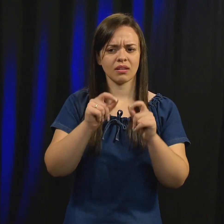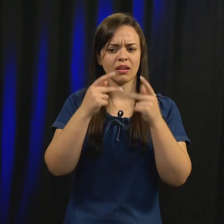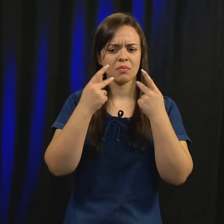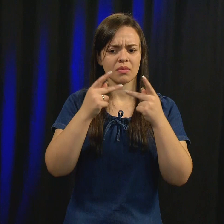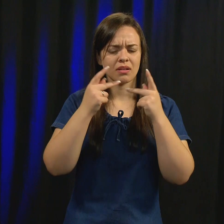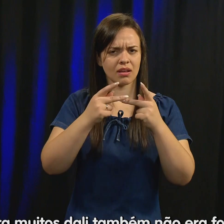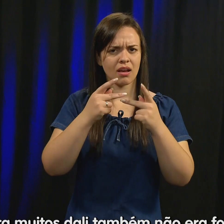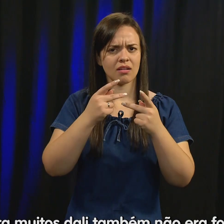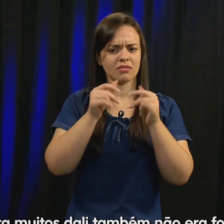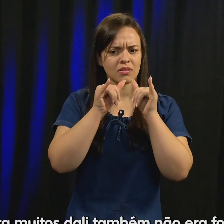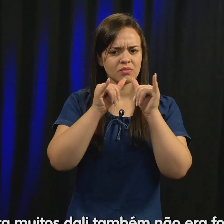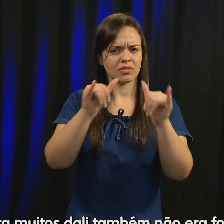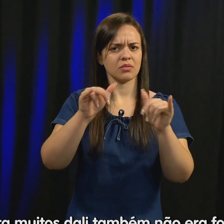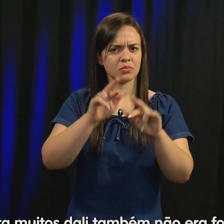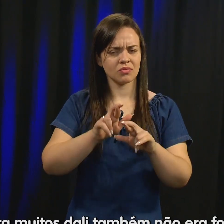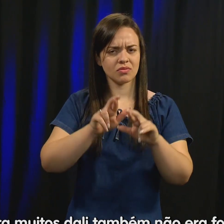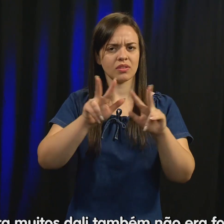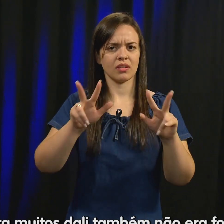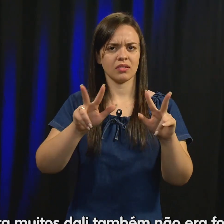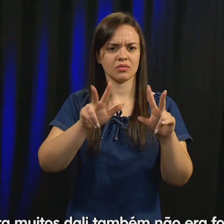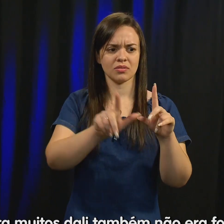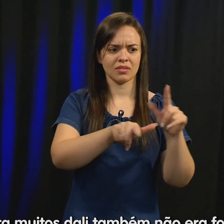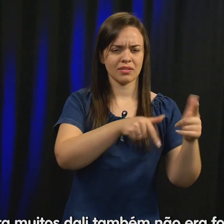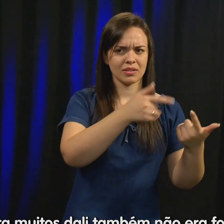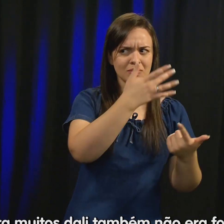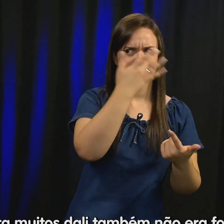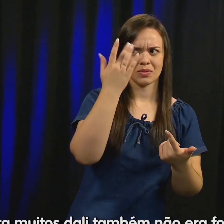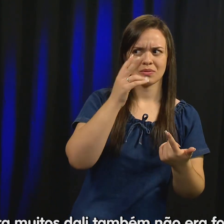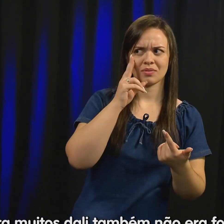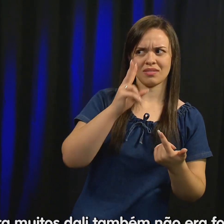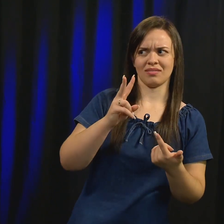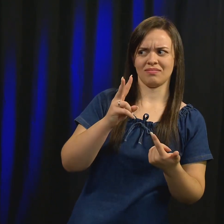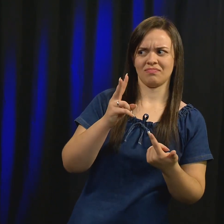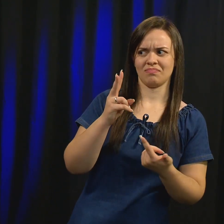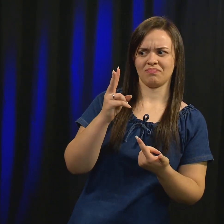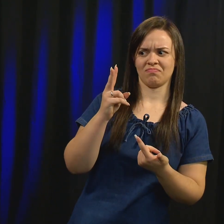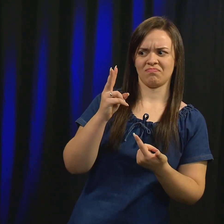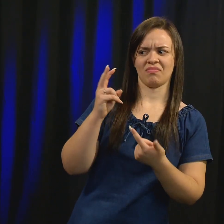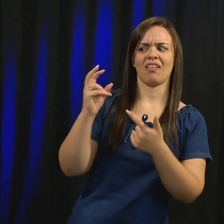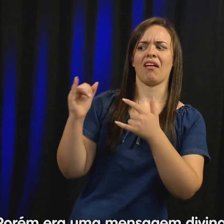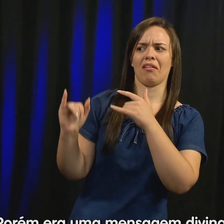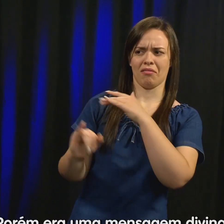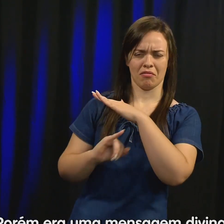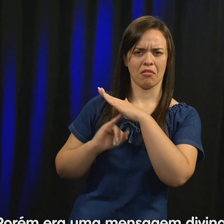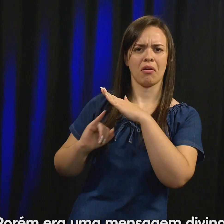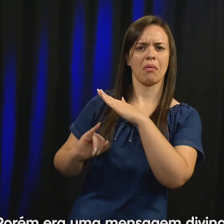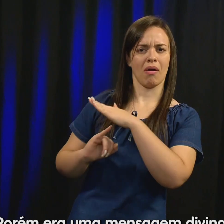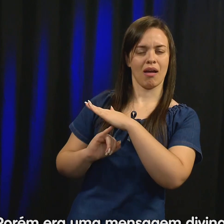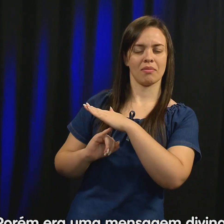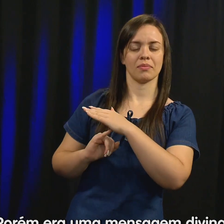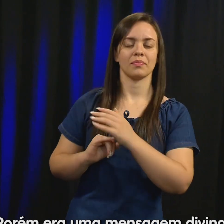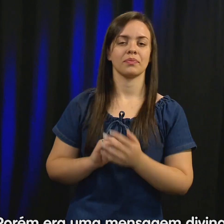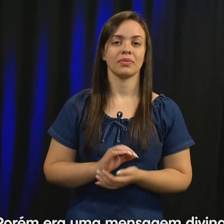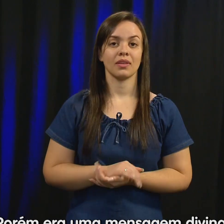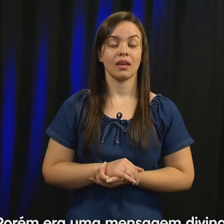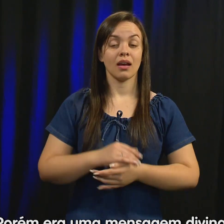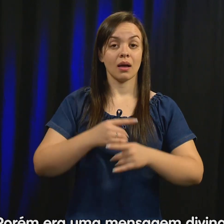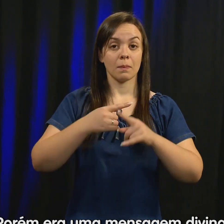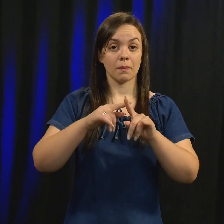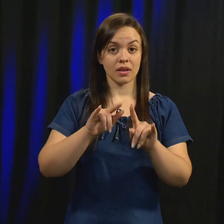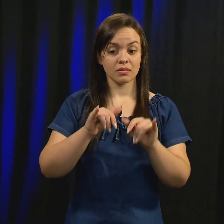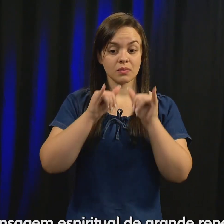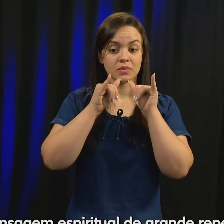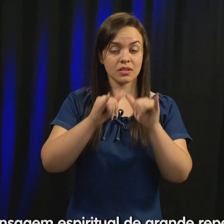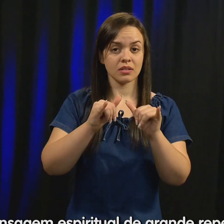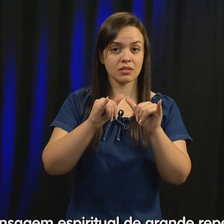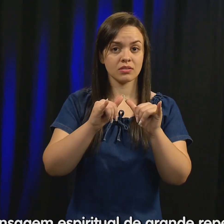convencional e para muitos dali também não era formal. Porém, era uma mensagem